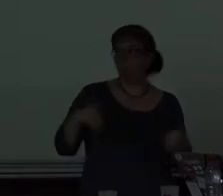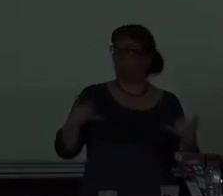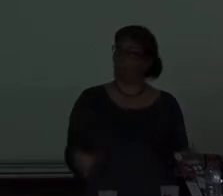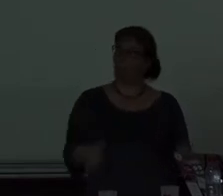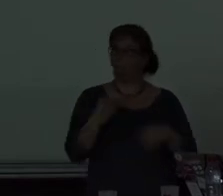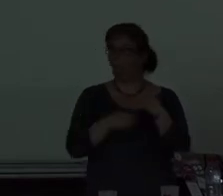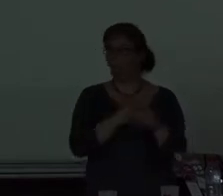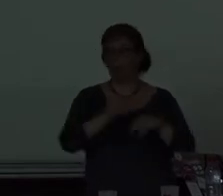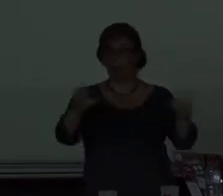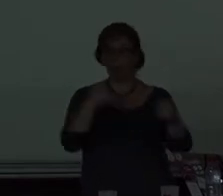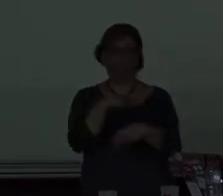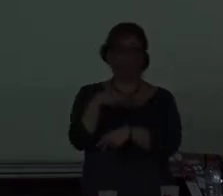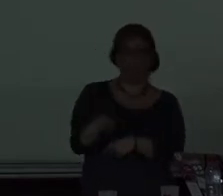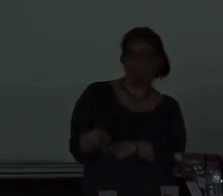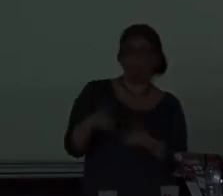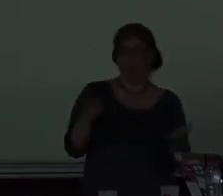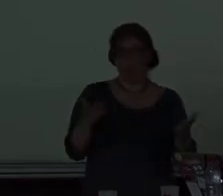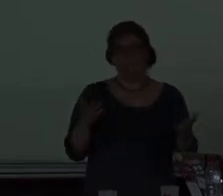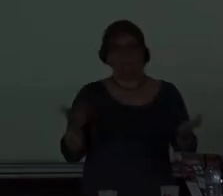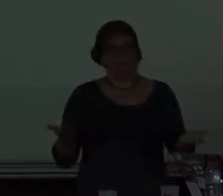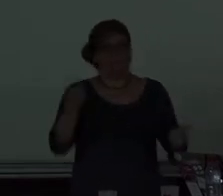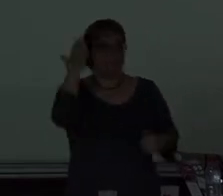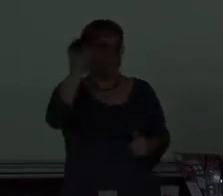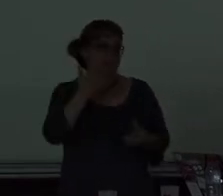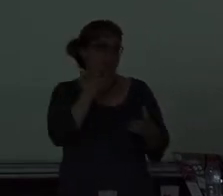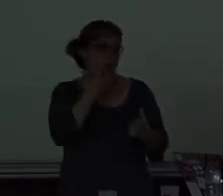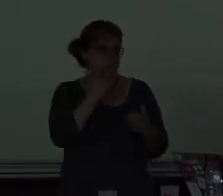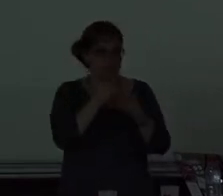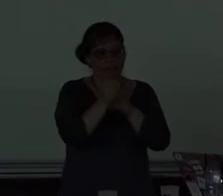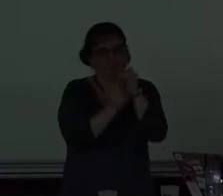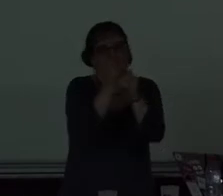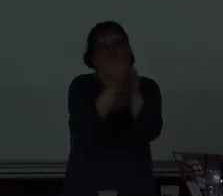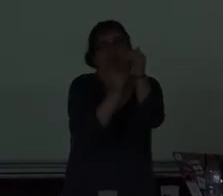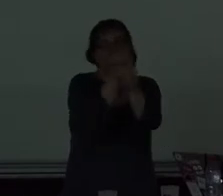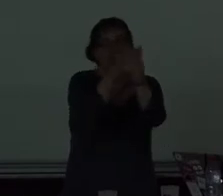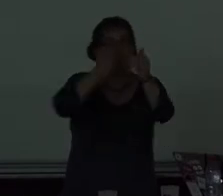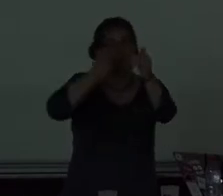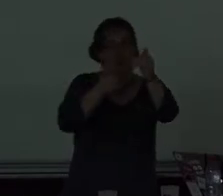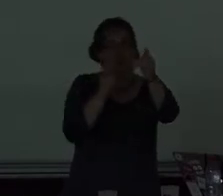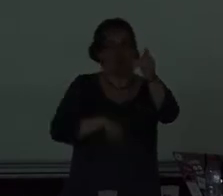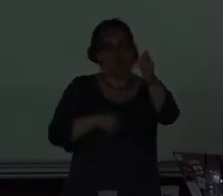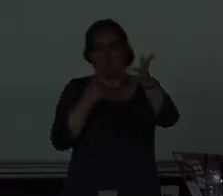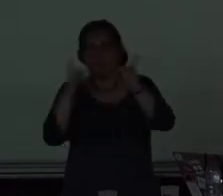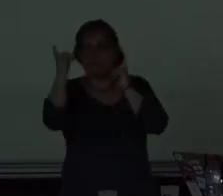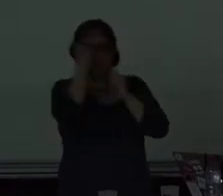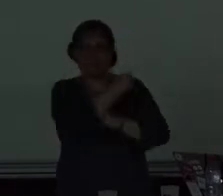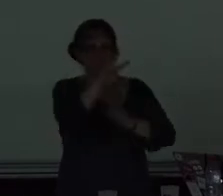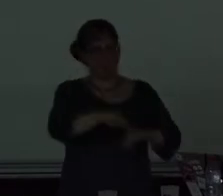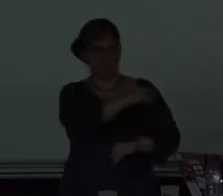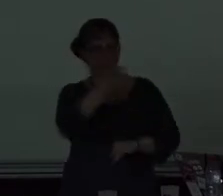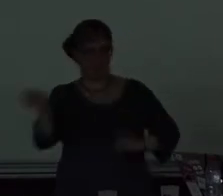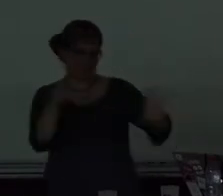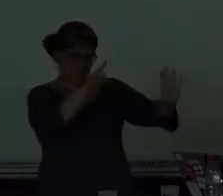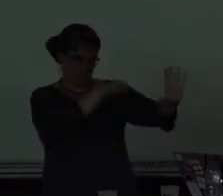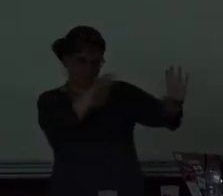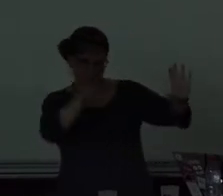devenir meilleur à un moment, il n'y a pas vraiment de solution. C'est que vous enlevez du temps quelque part pour l'allouer à devenir meilleur, pour